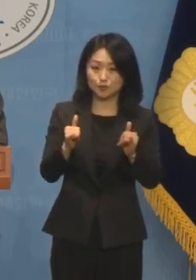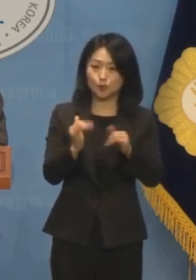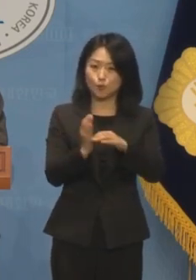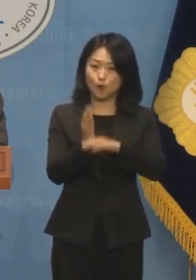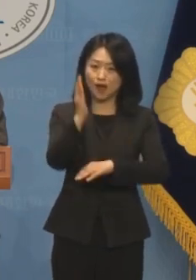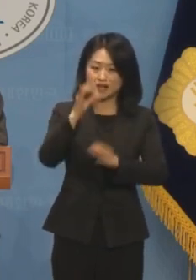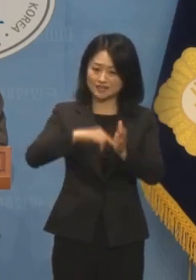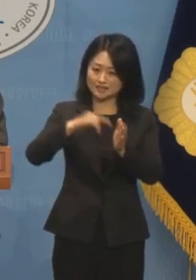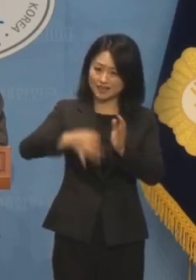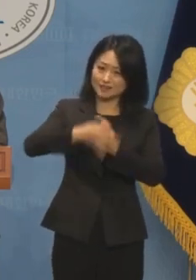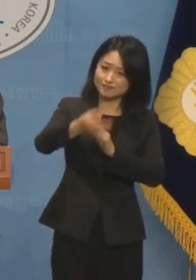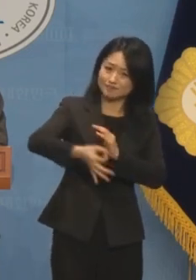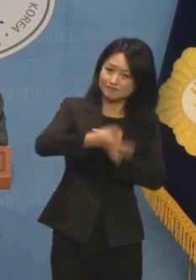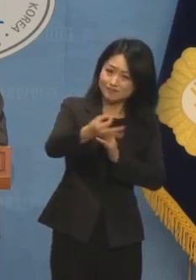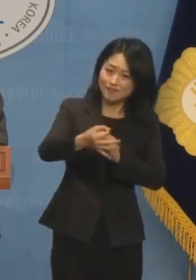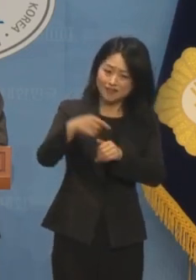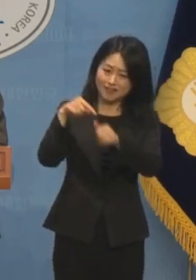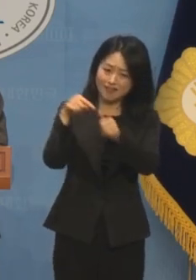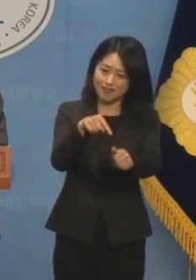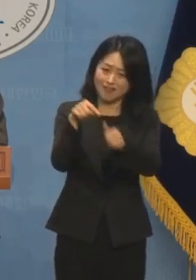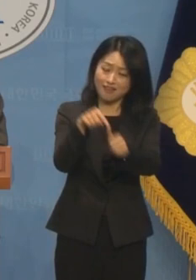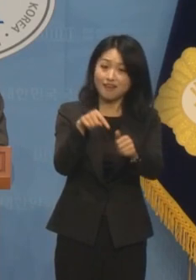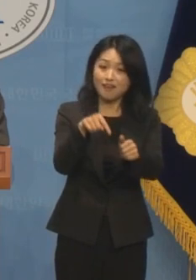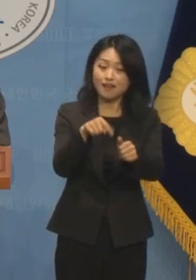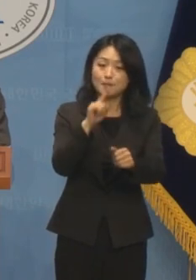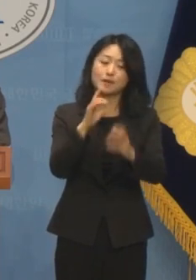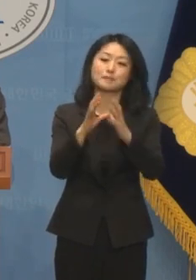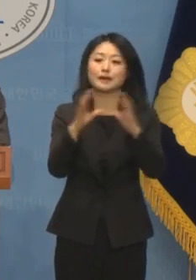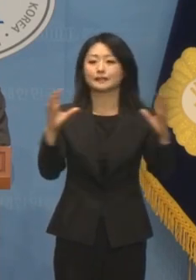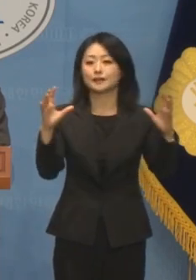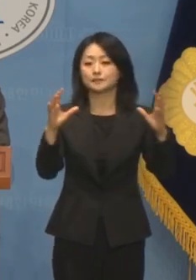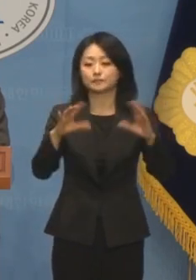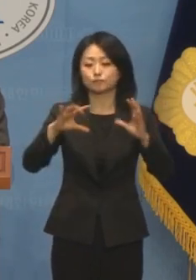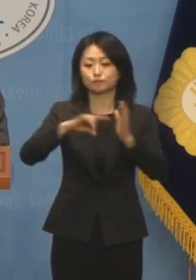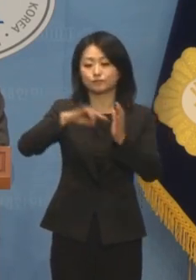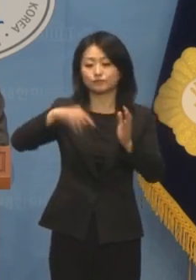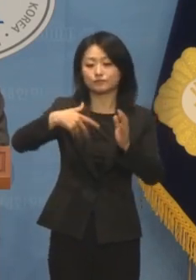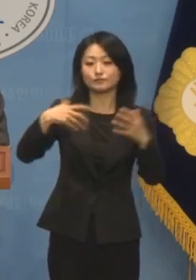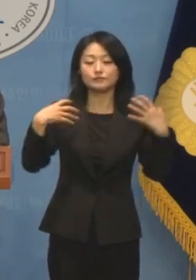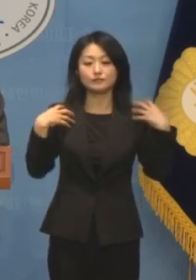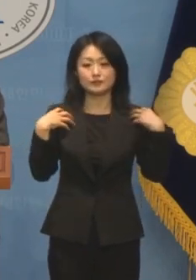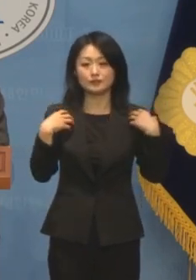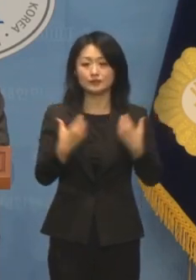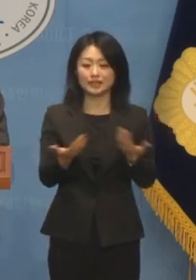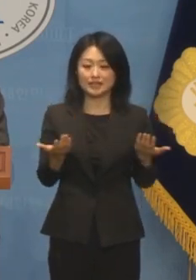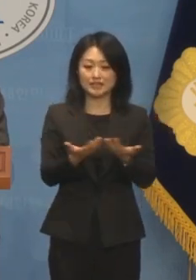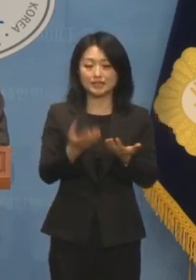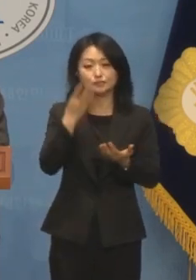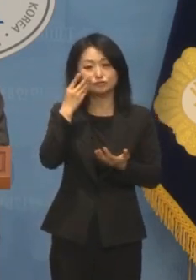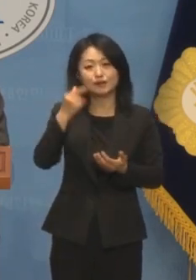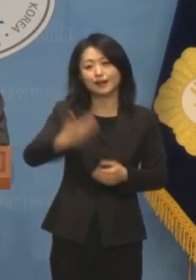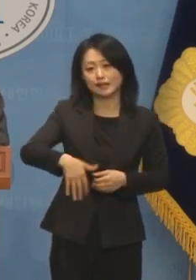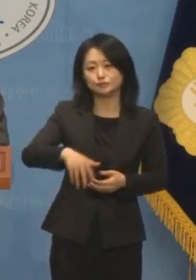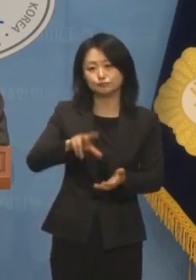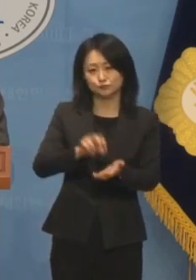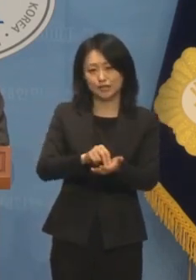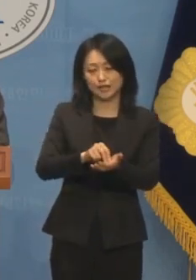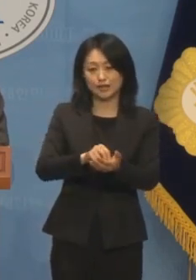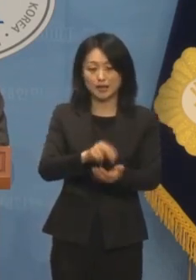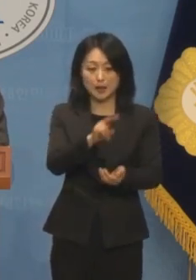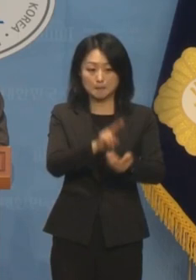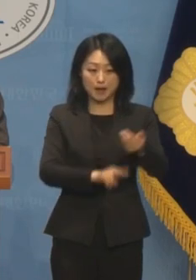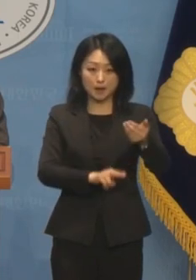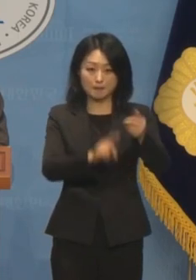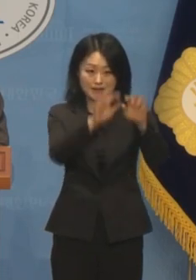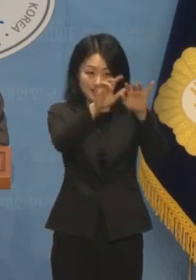과도한 세금을 부과하며 논란이 커졌습니다. 국세청의 일 처리부터 부족했습니다. 판매글에